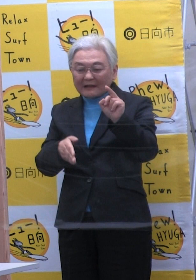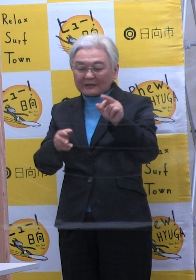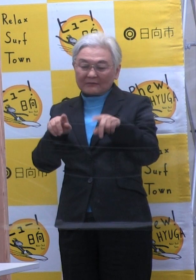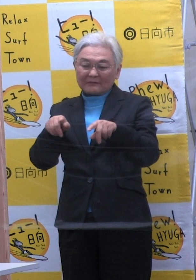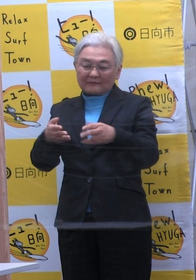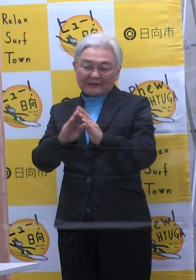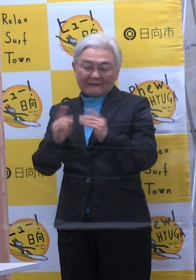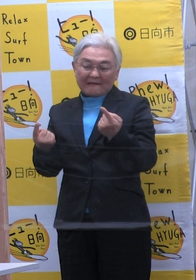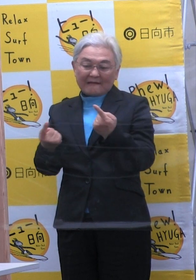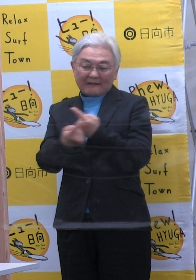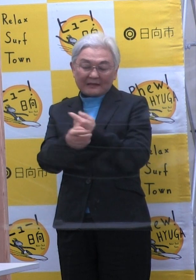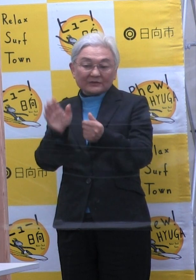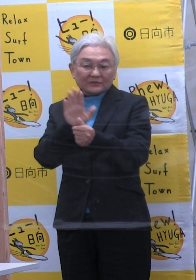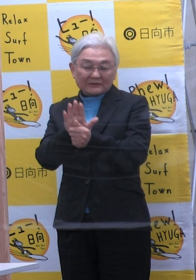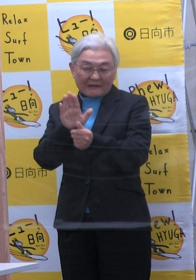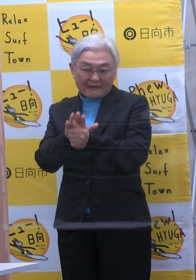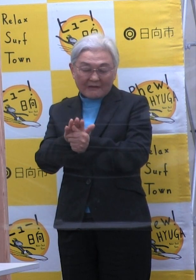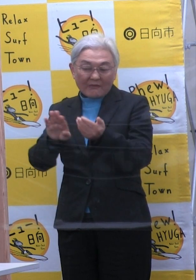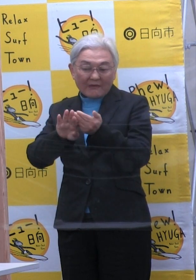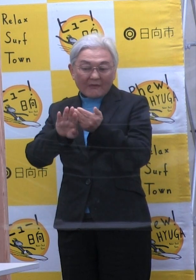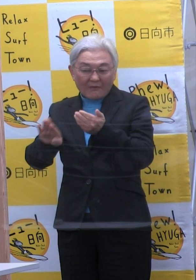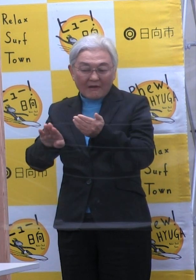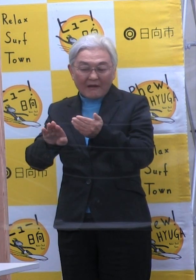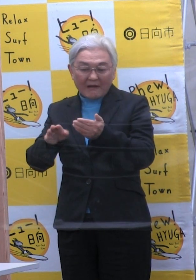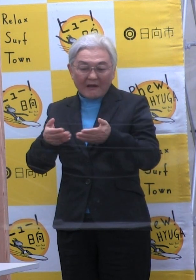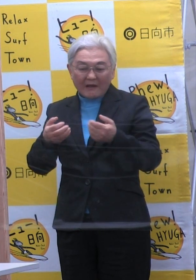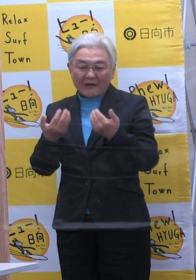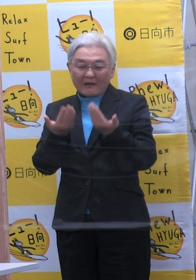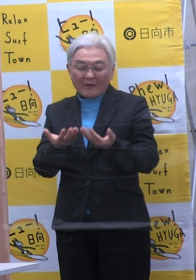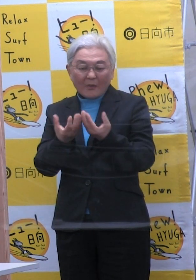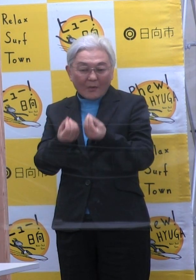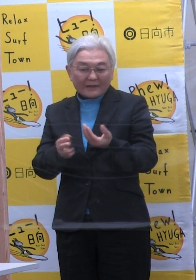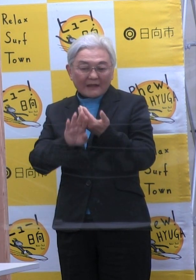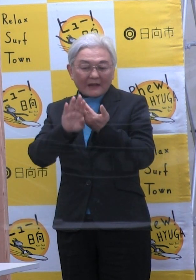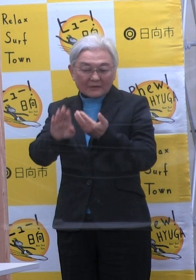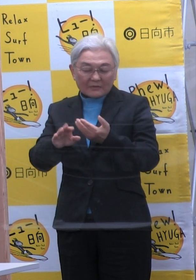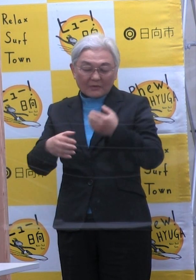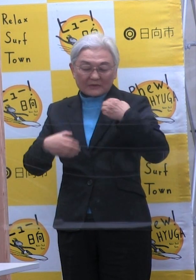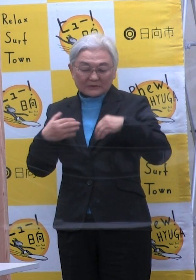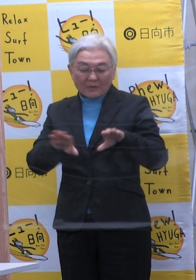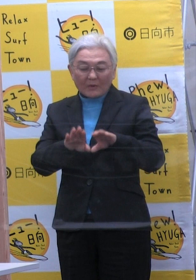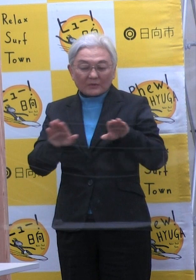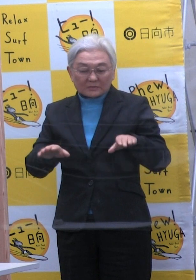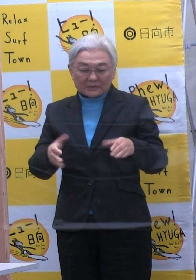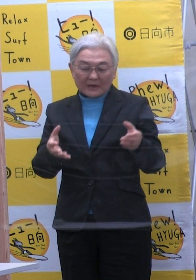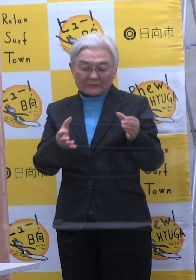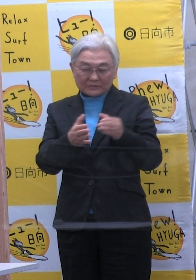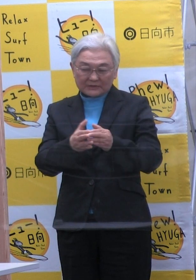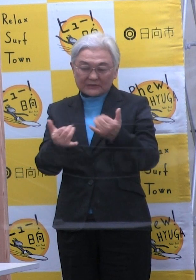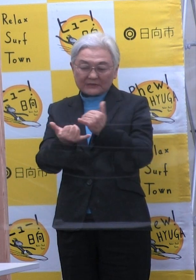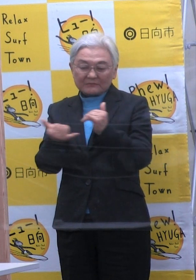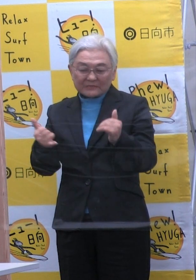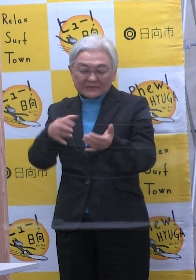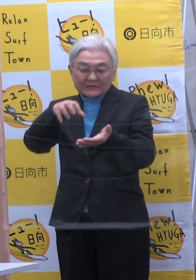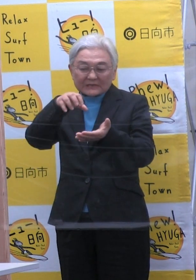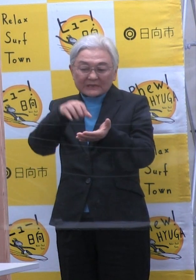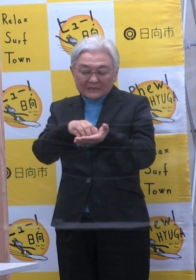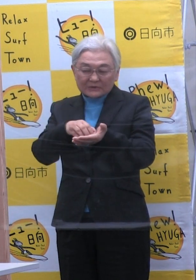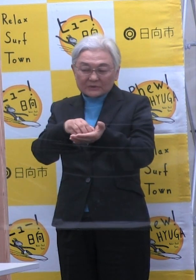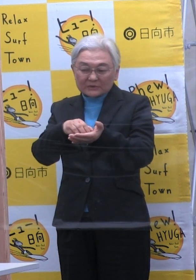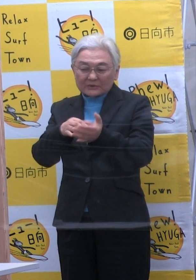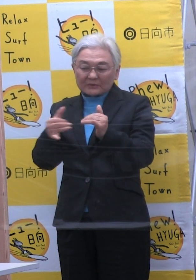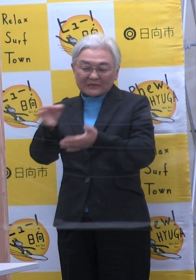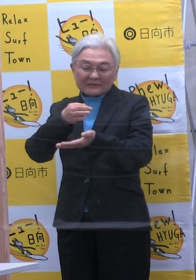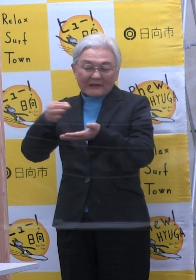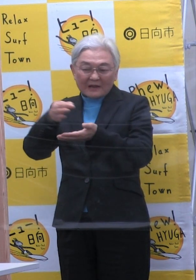を行うほか、放課後児童クラブ事業において 民設民営の1クラブを